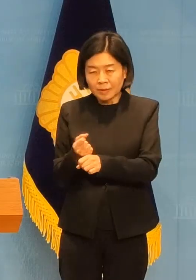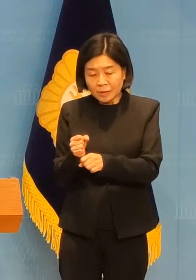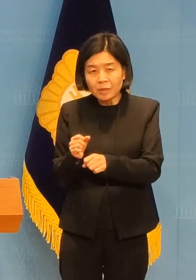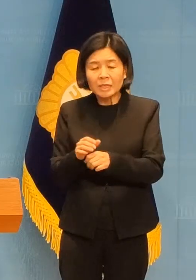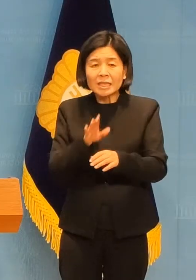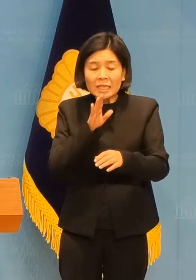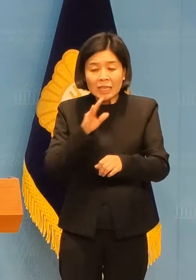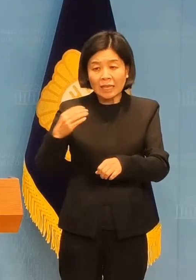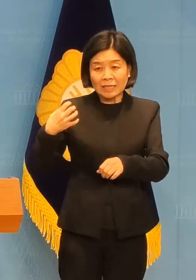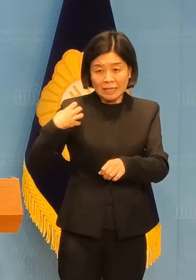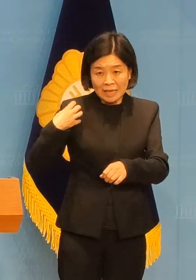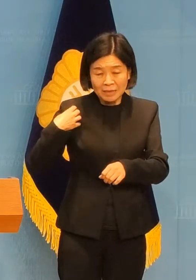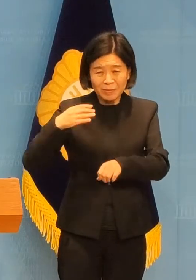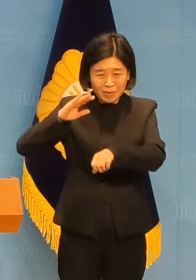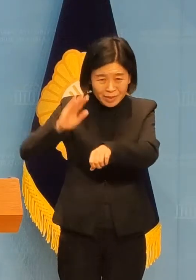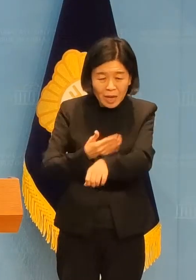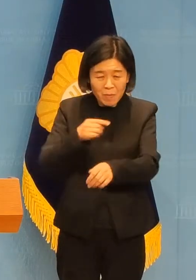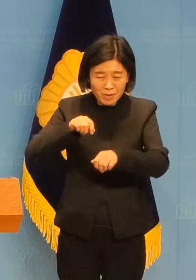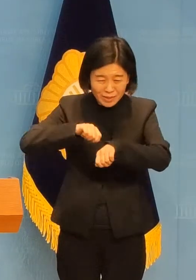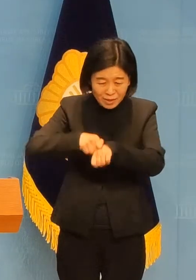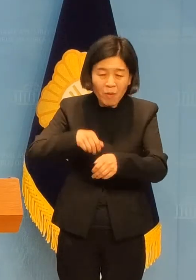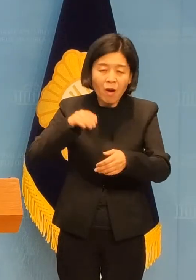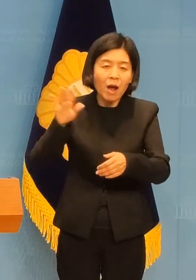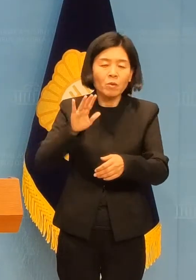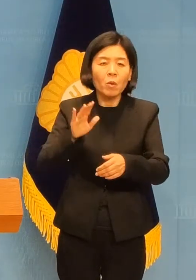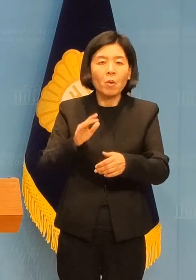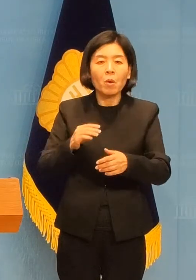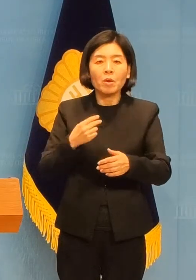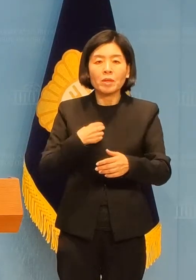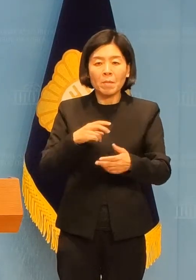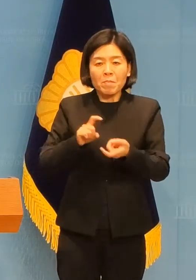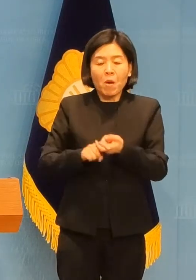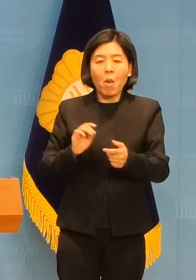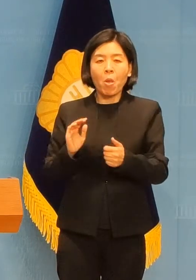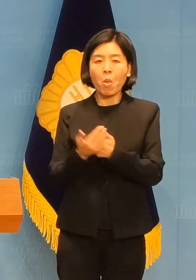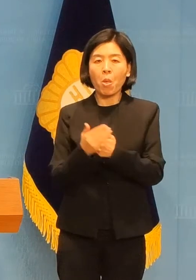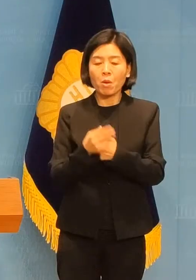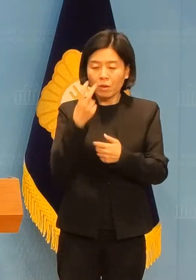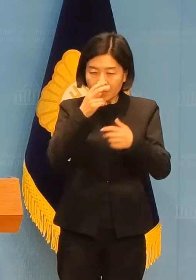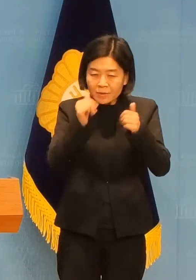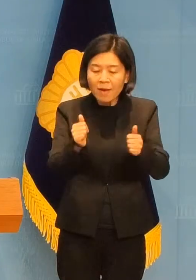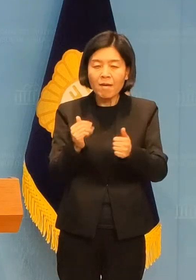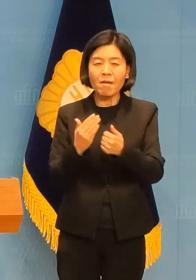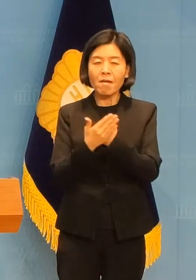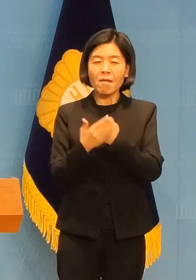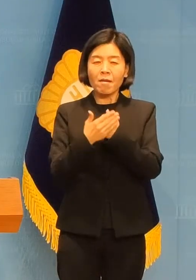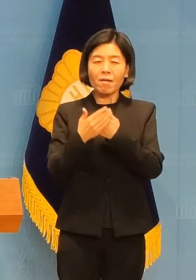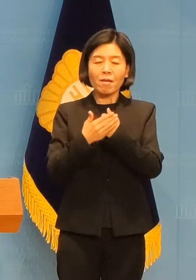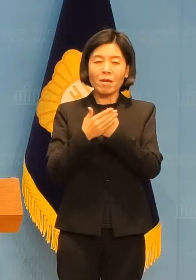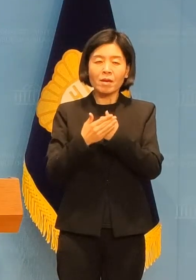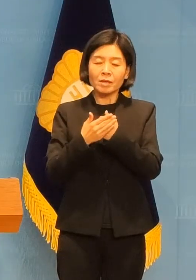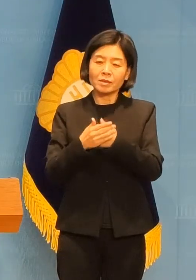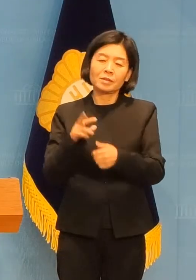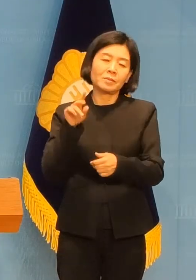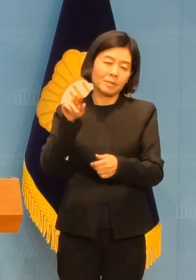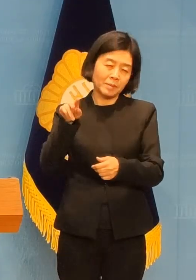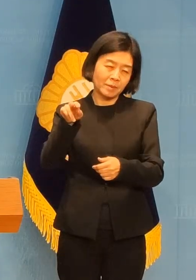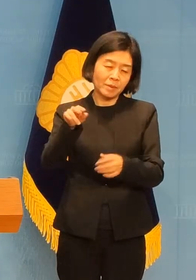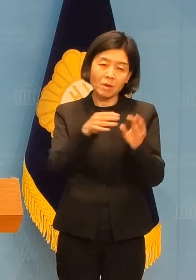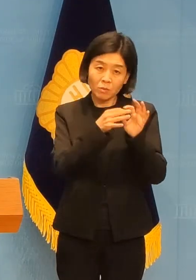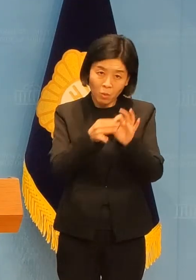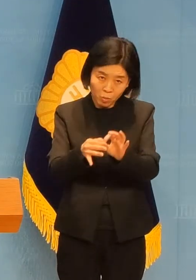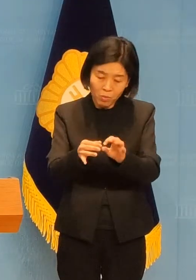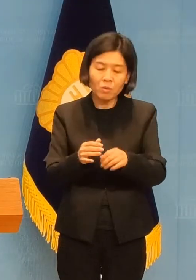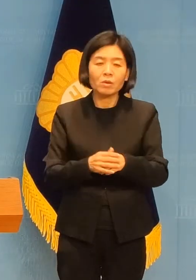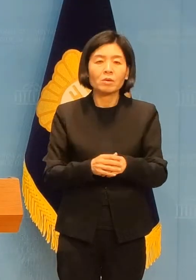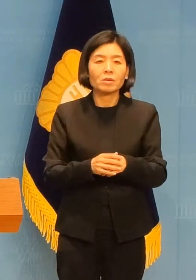제 식구 감싸기 관행으로 이어진다는 비판이 지속되어 왔습니다. 이번 입법을 통해